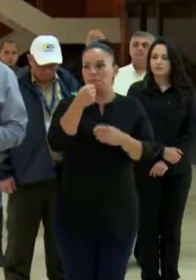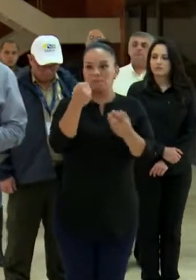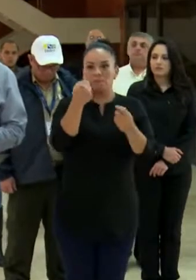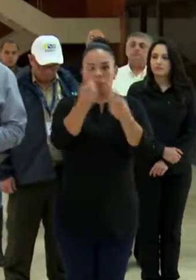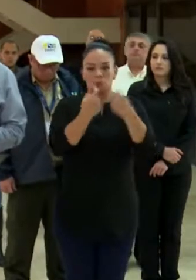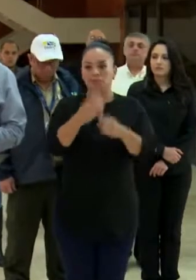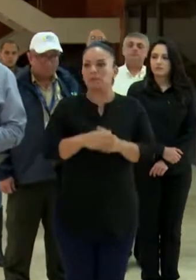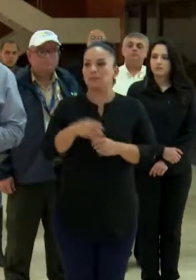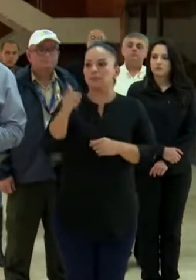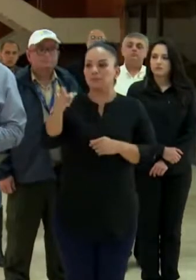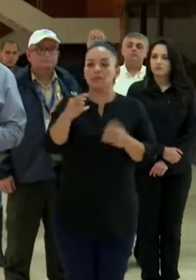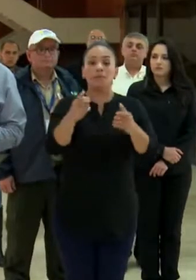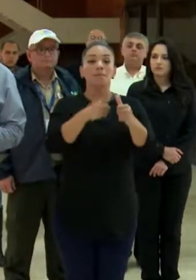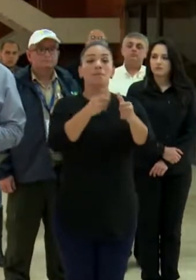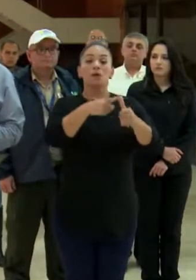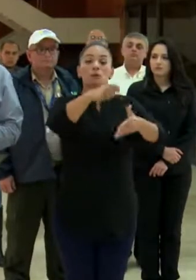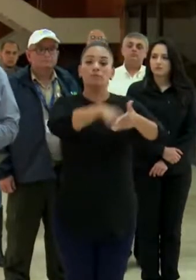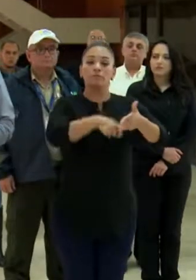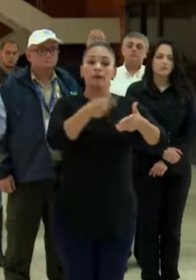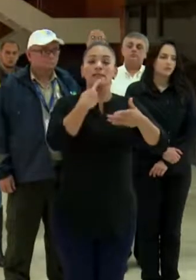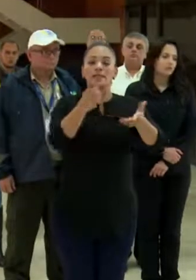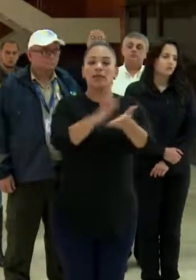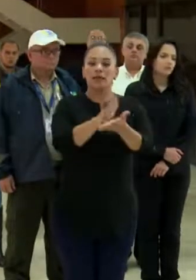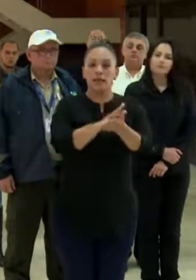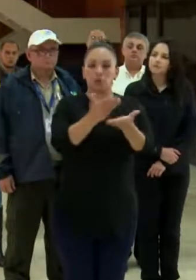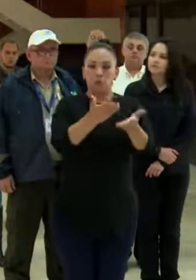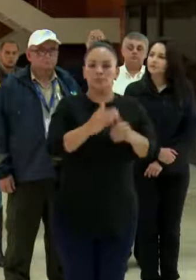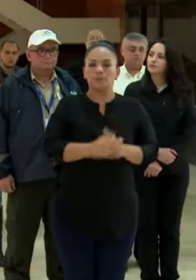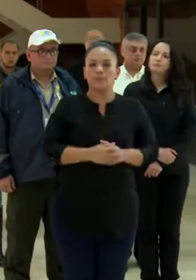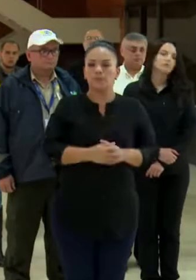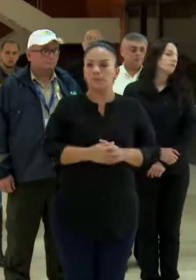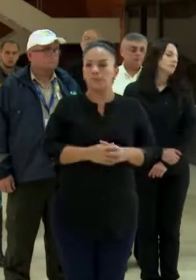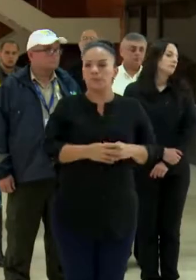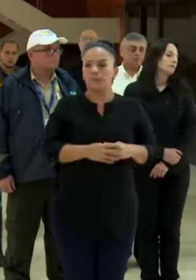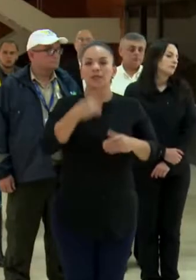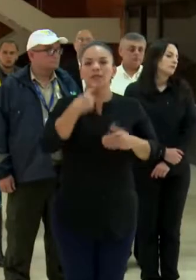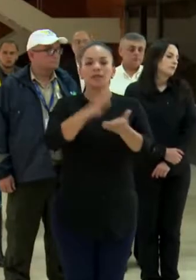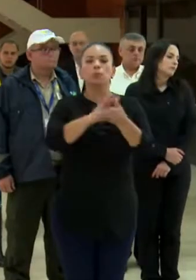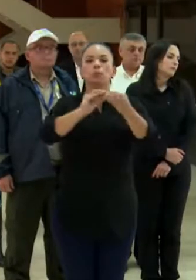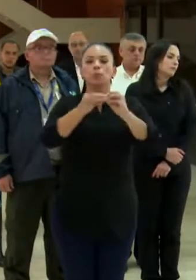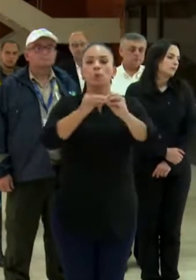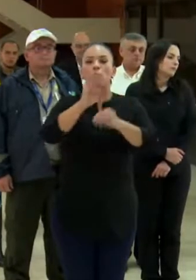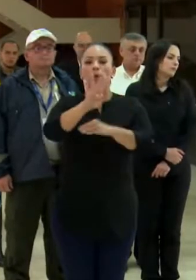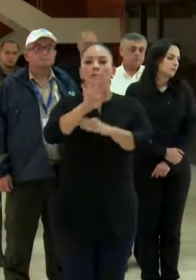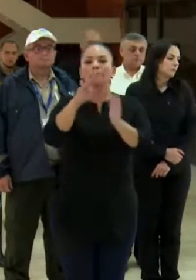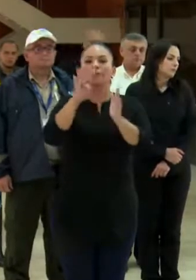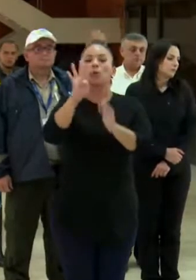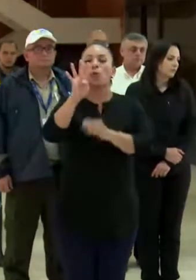a proceder con la firma del decreto, que es el decreto número